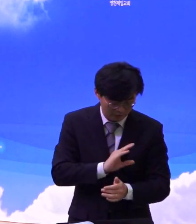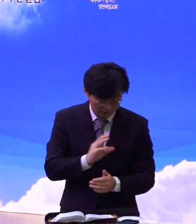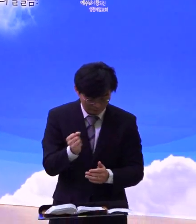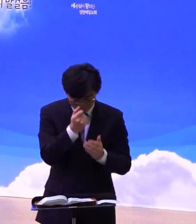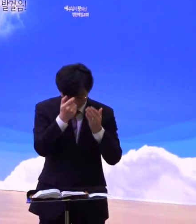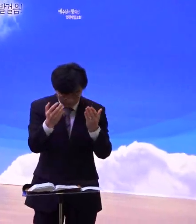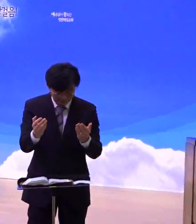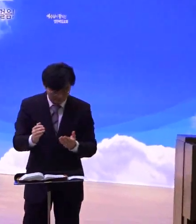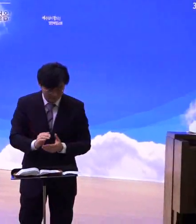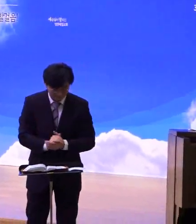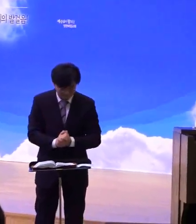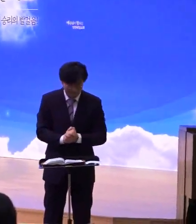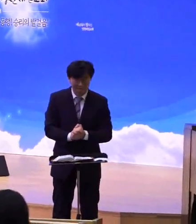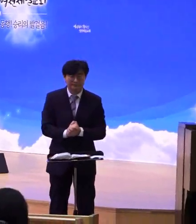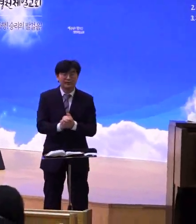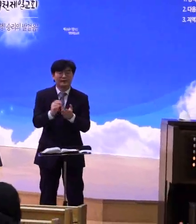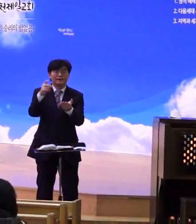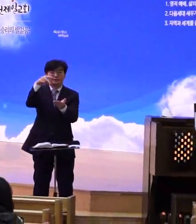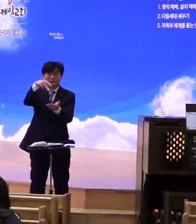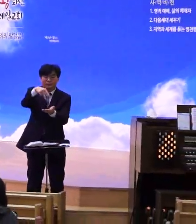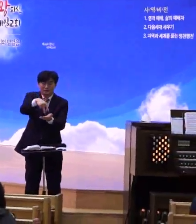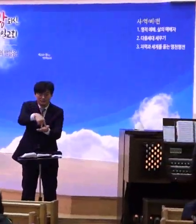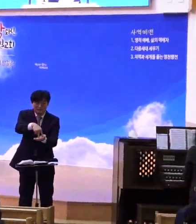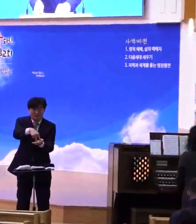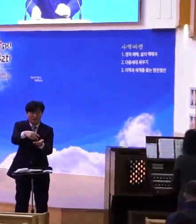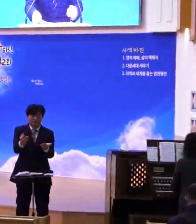아멘. 이제 다 같이 일어나셔서 결단